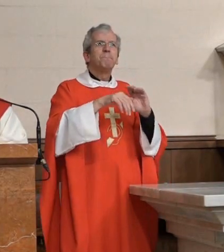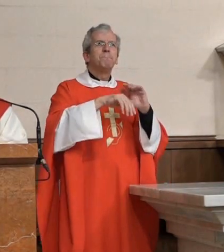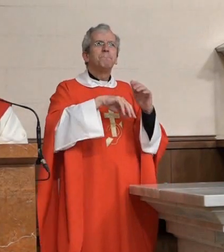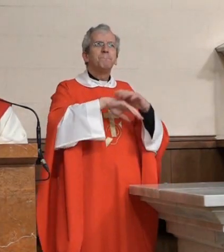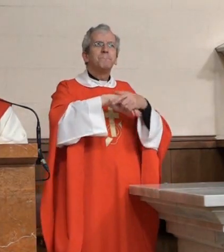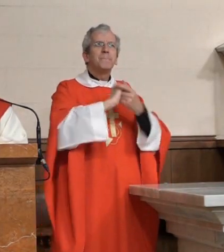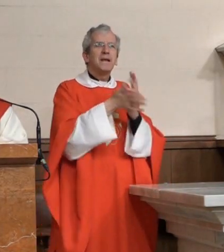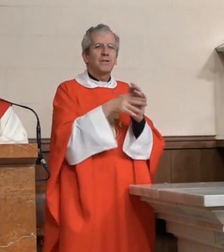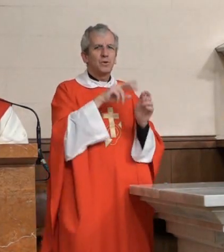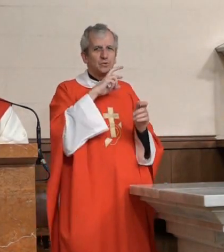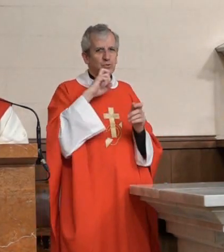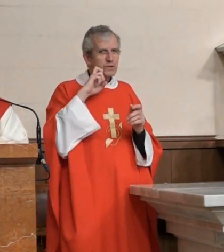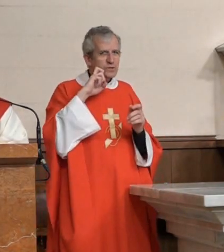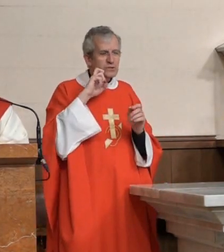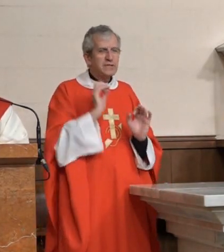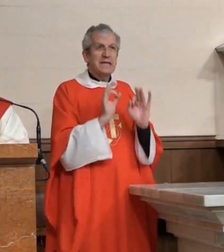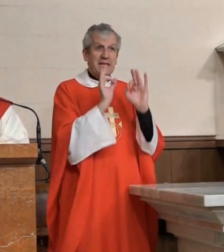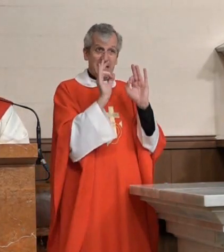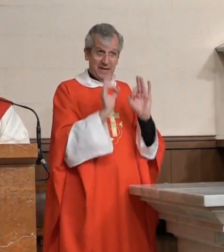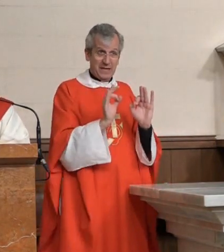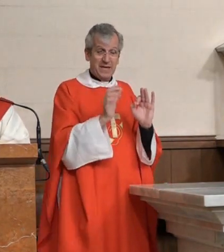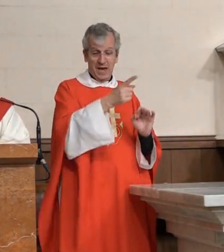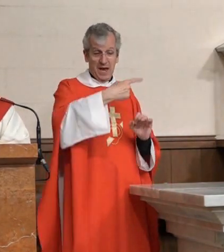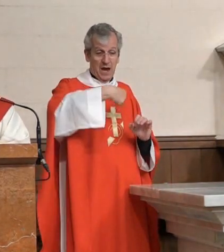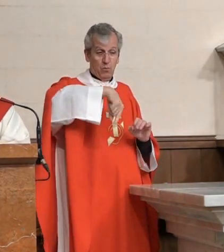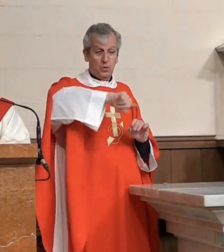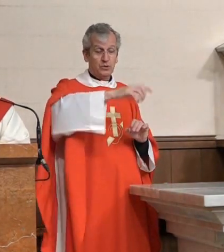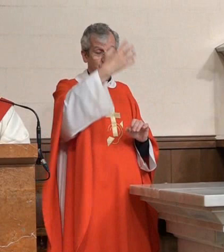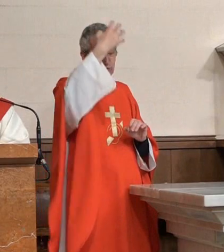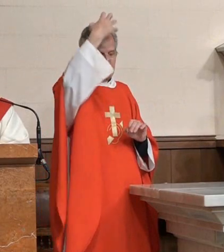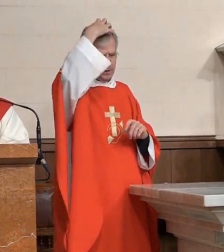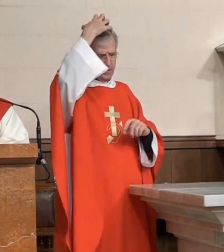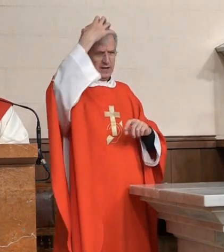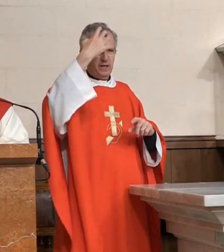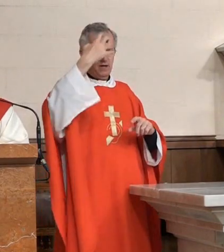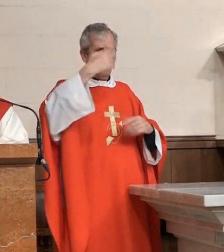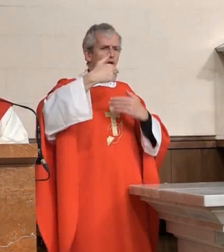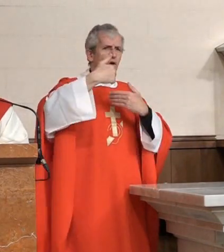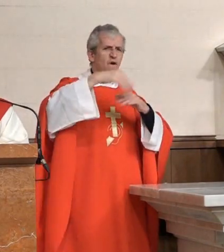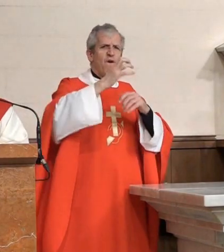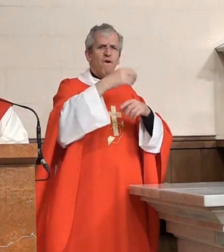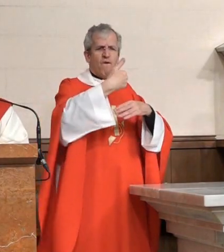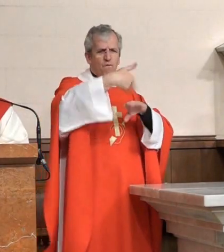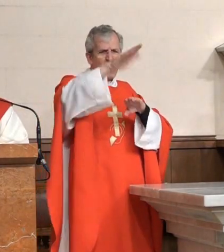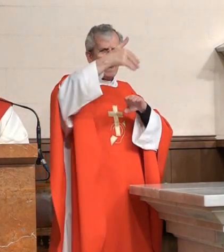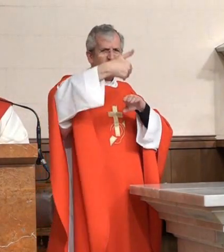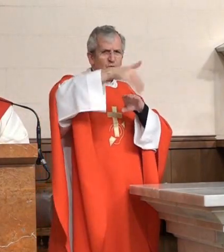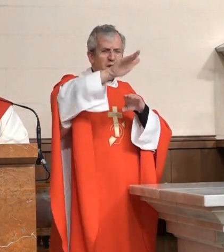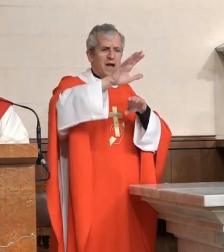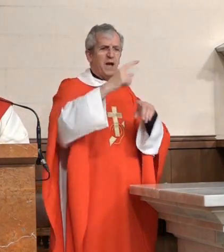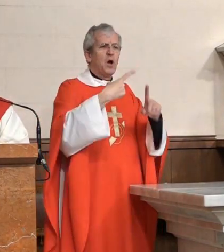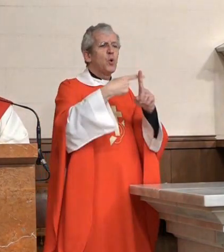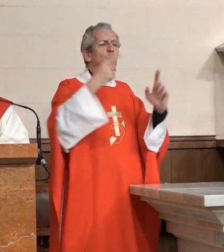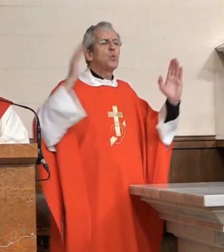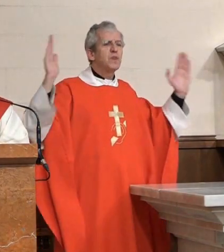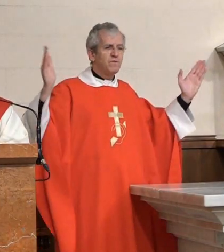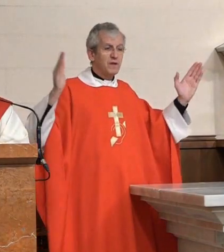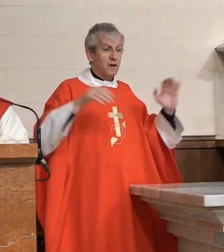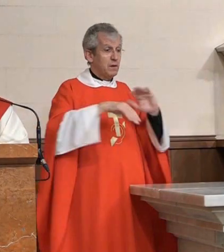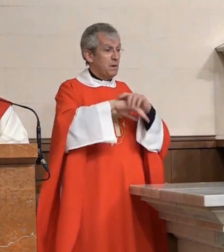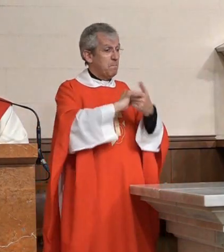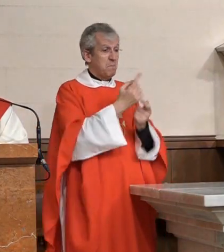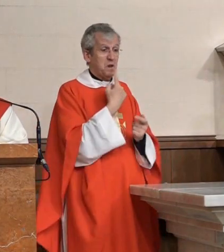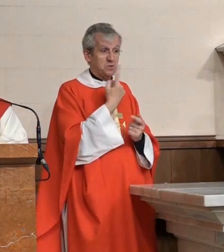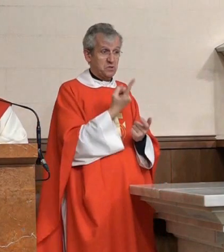judíos: He aquí a vuestro rey. Ellos gritaron: Fuera, fuera, crucifícalo. Pilatos les